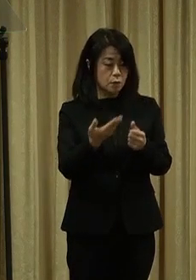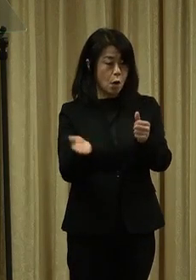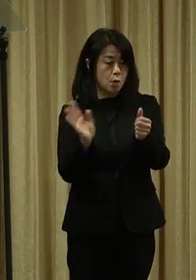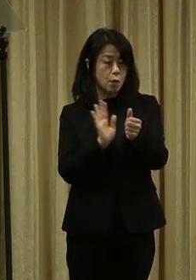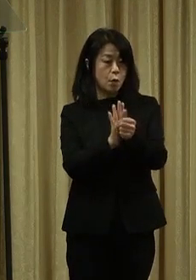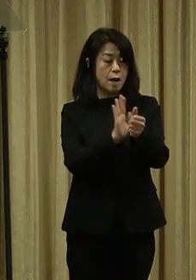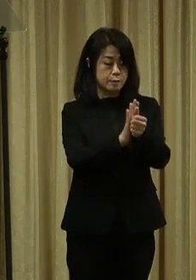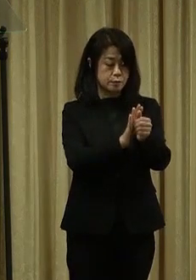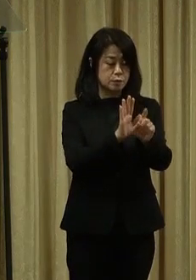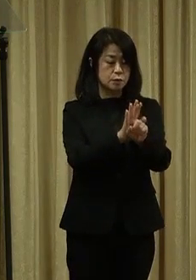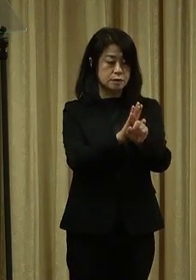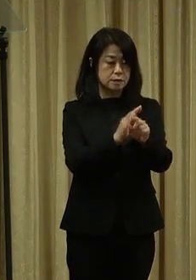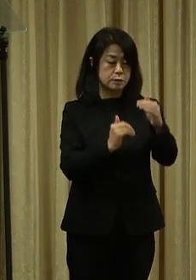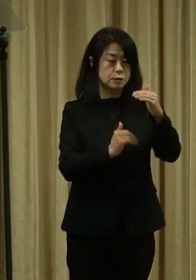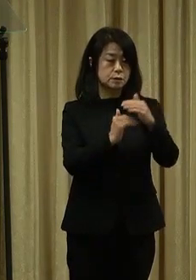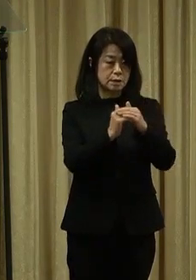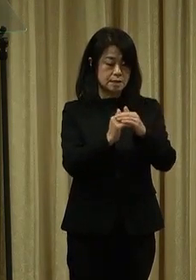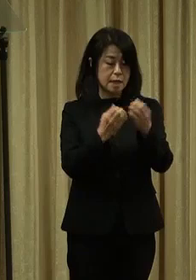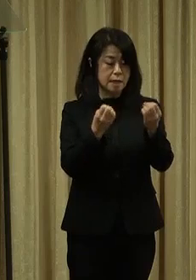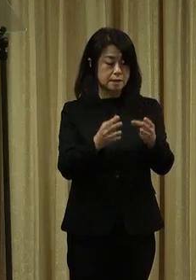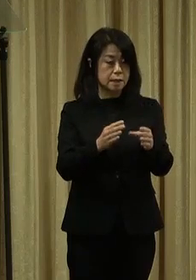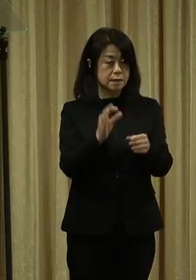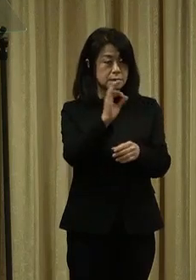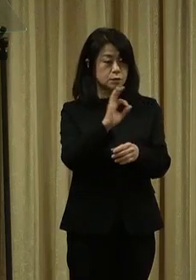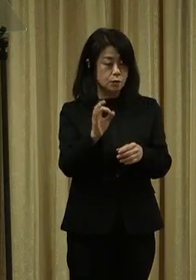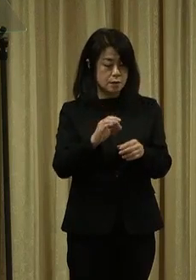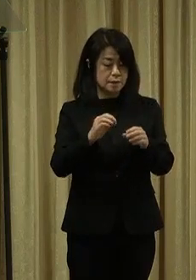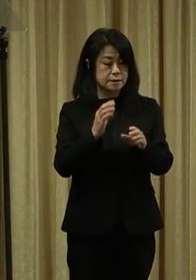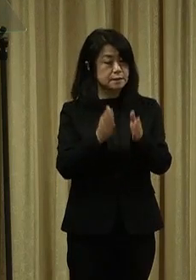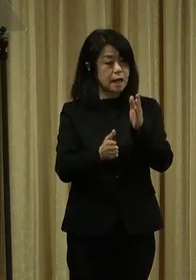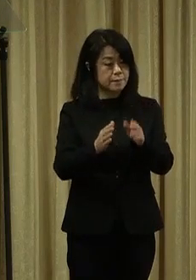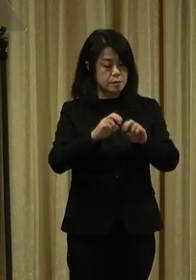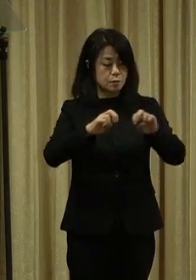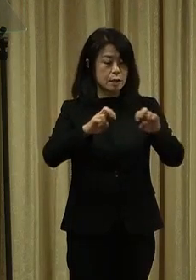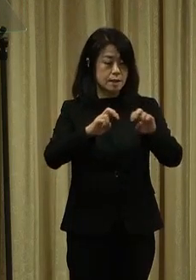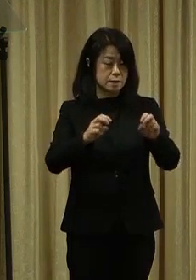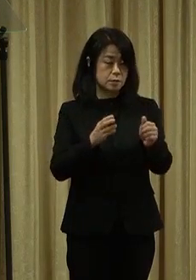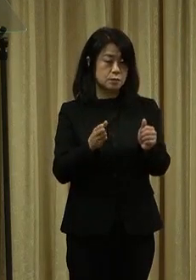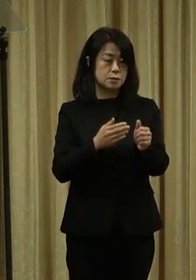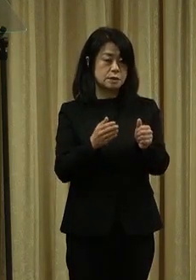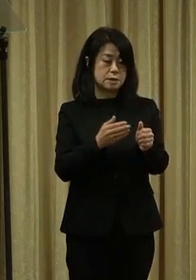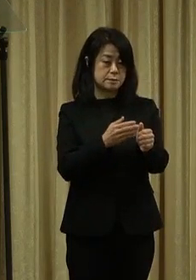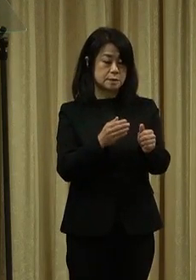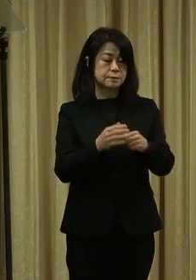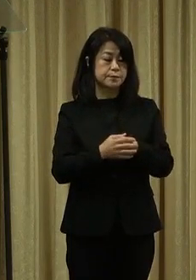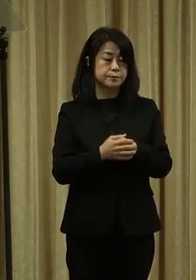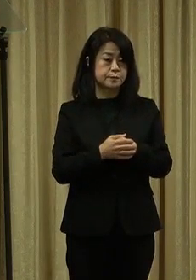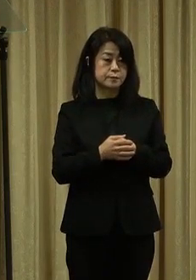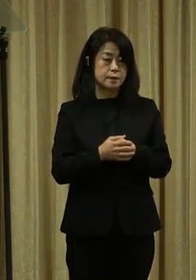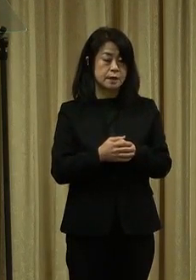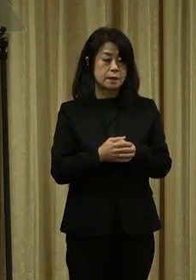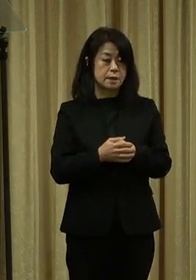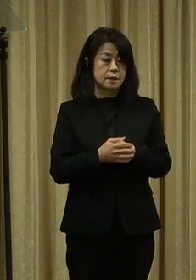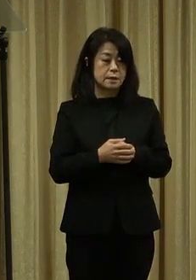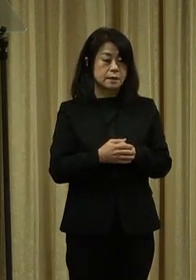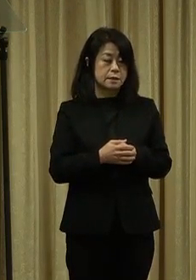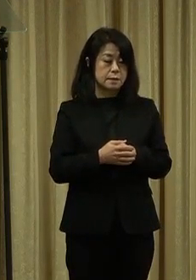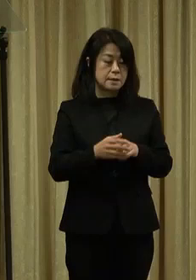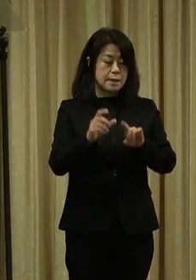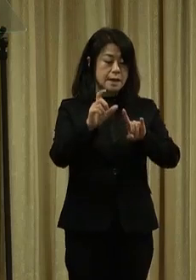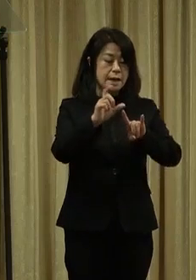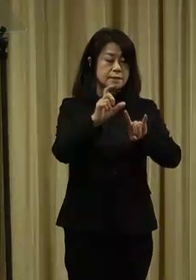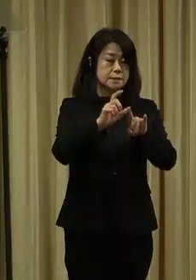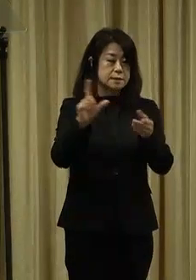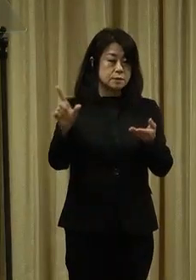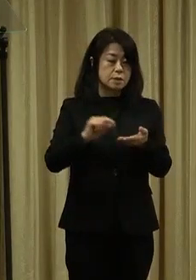援を充実させ、新商品・サービスの開発を推進いたします。このほか、ICT の活用